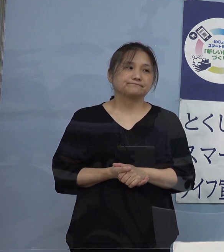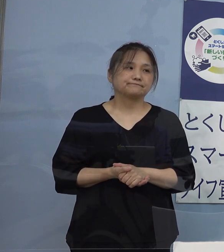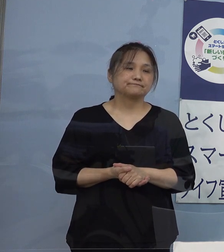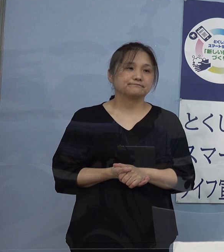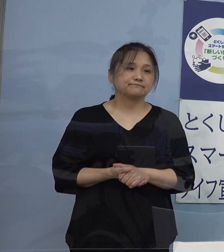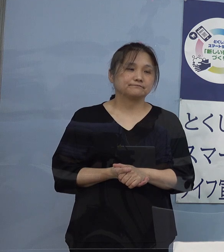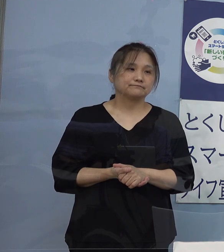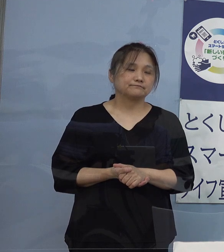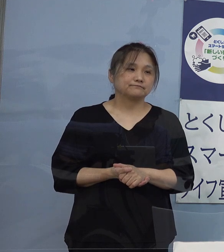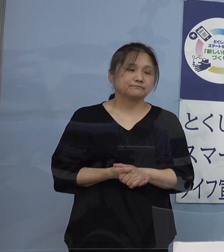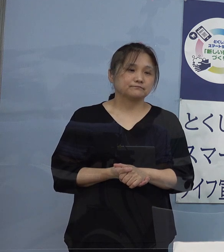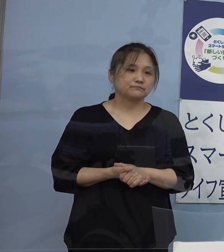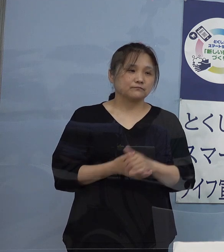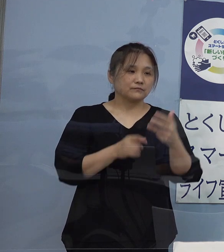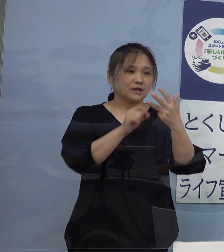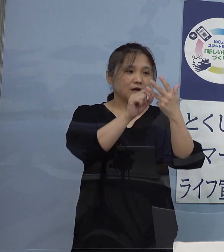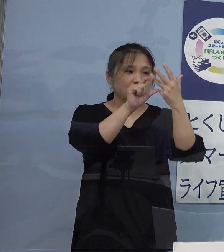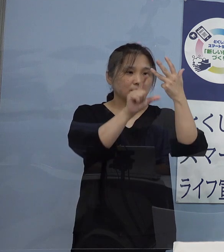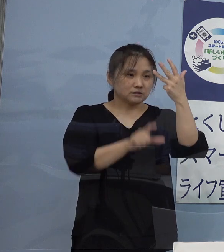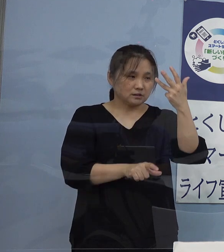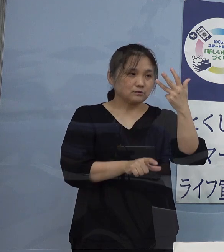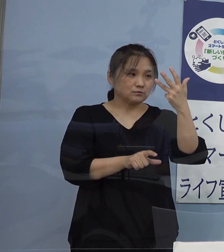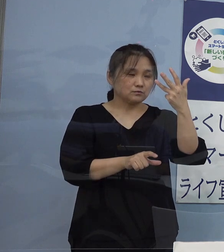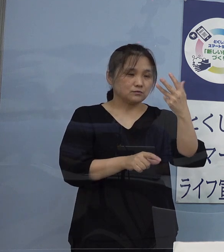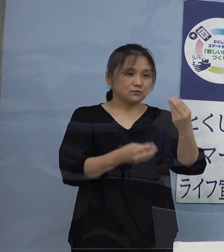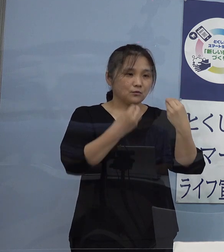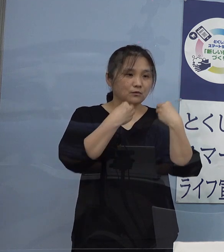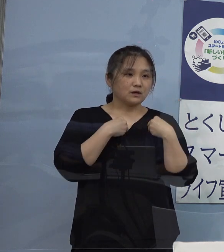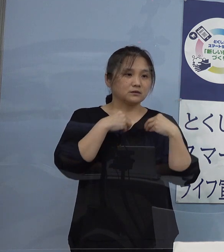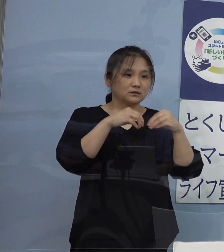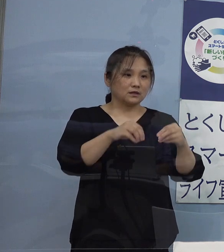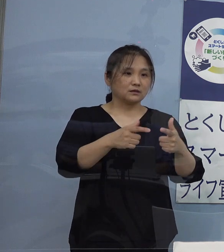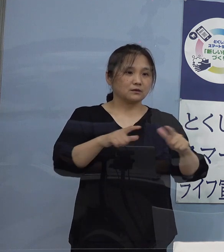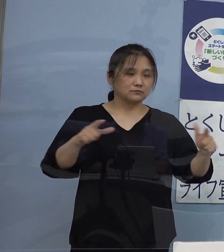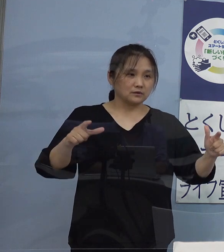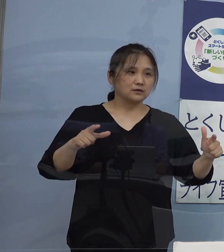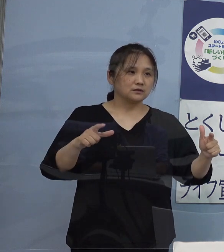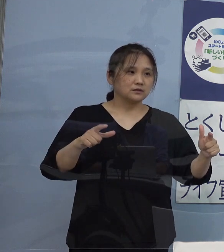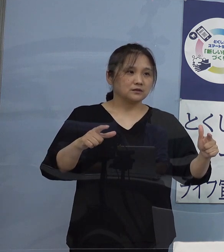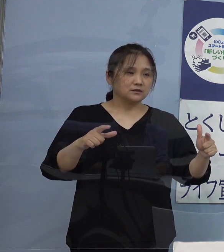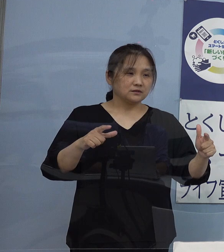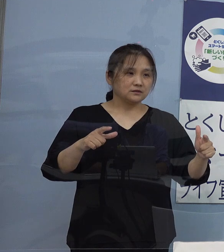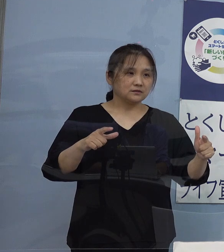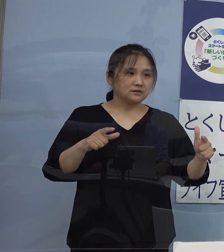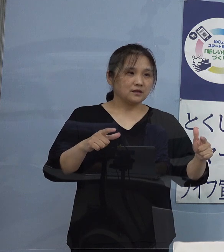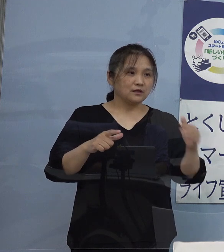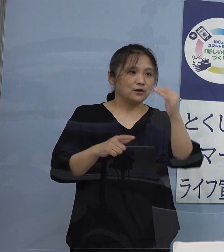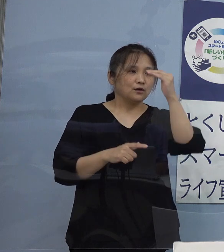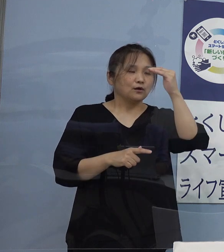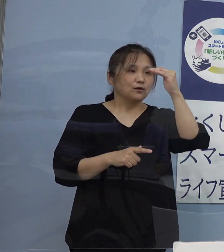今の関連で、まあ、8月の感染拡大なんですけど、GoTo トラベルの影響というのはどういうふうに言われますか？